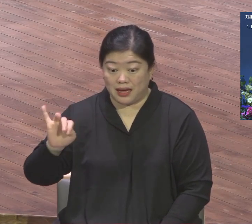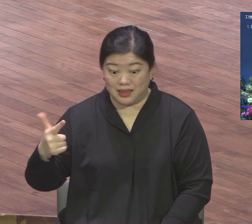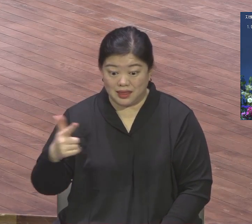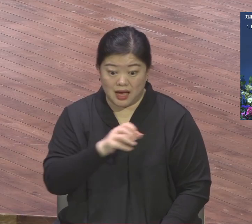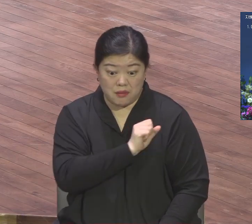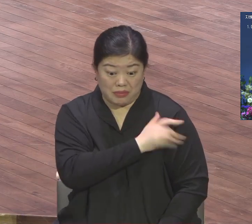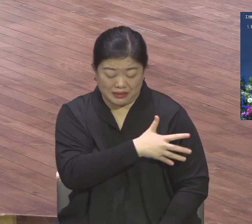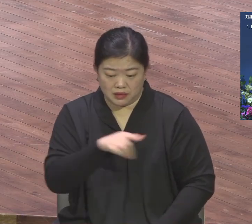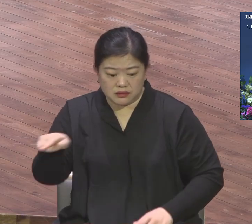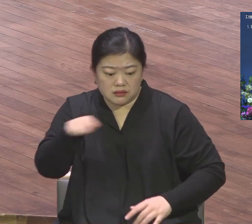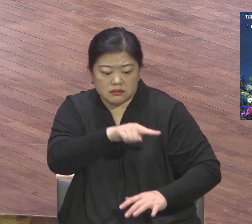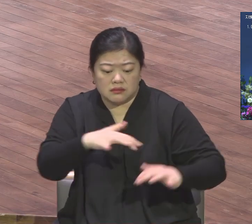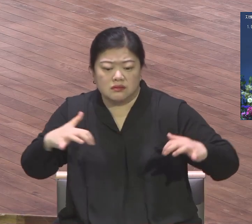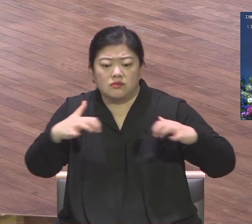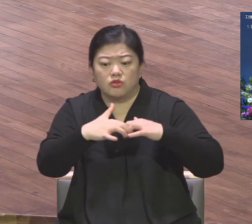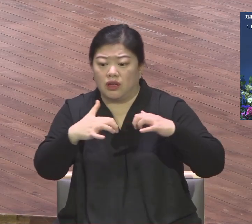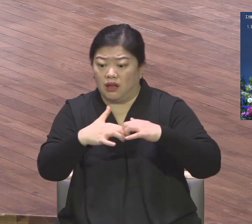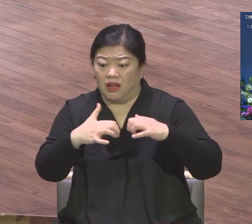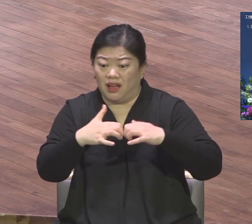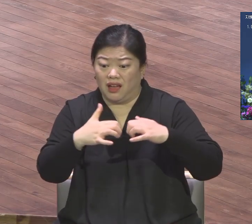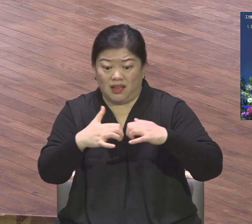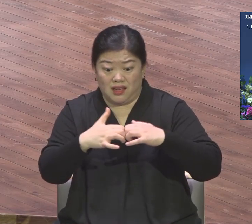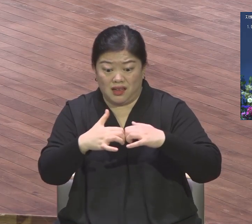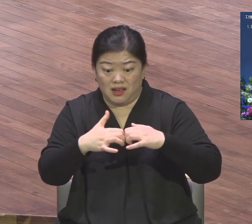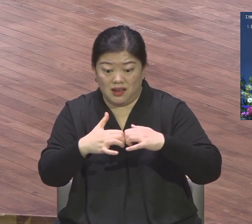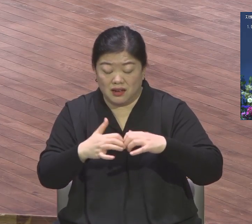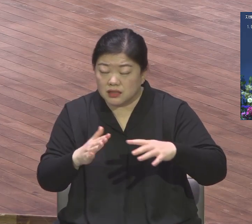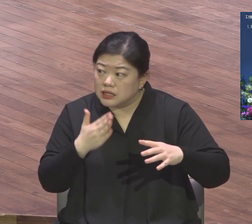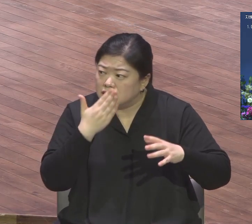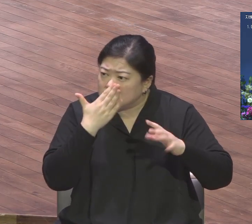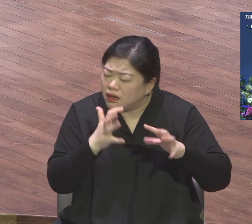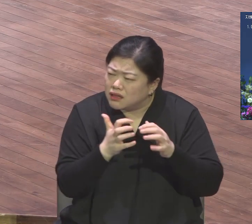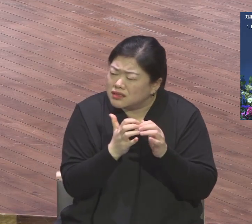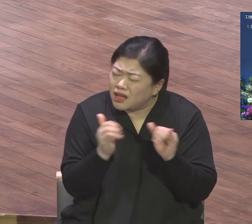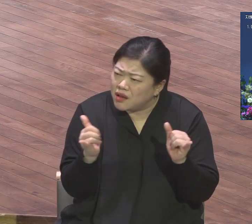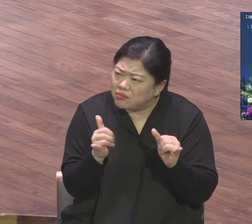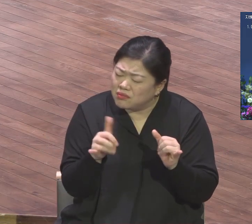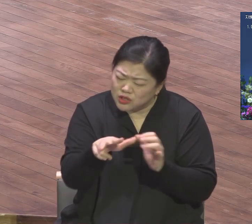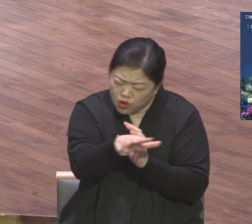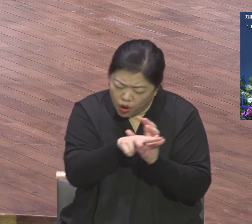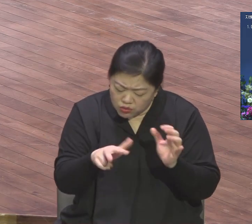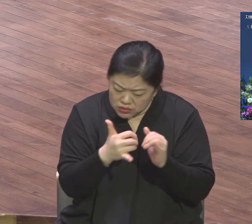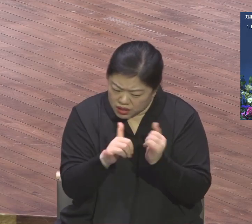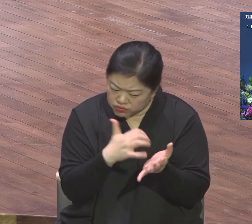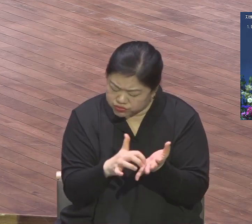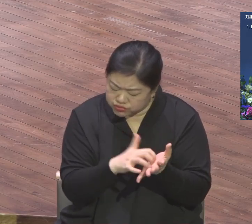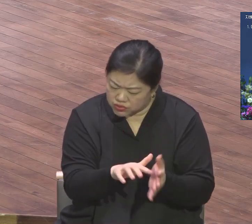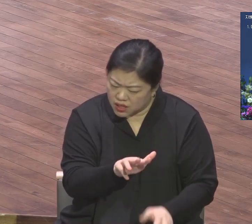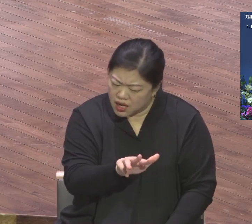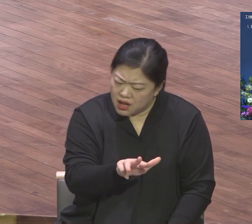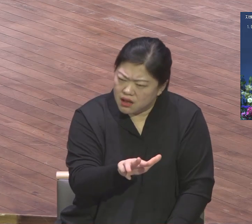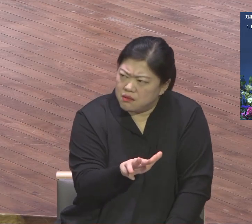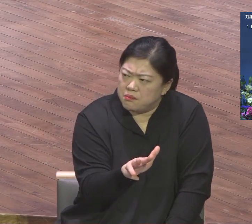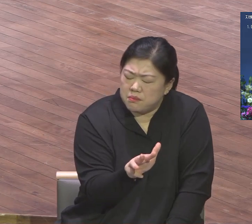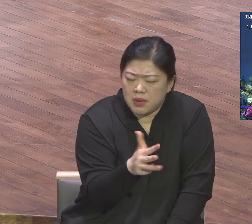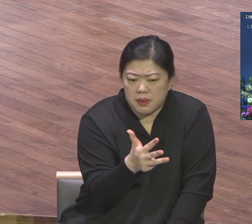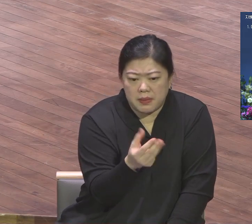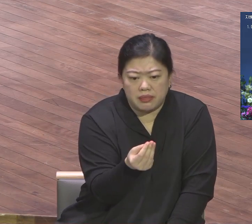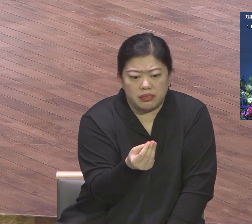몇 백만도 안 되는 그 이스라엘 조그마한 땅. 강원도 수준밖에 안 되는 그 땅에 핵이 있다니.